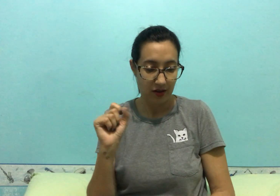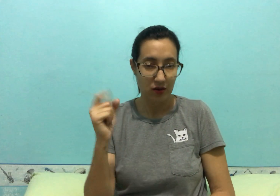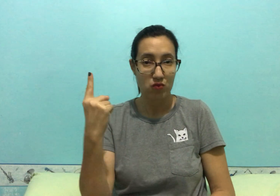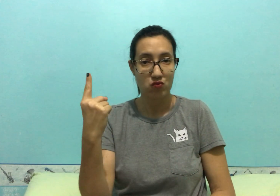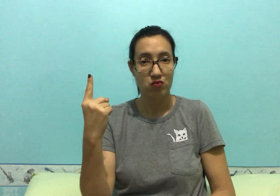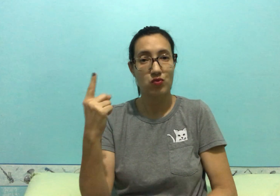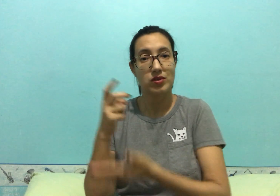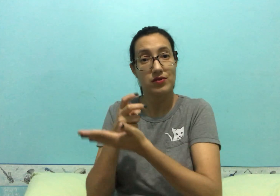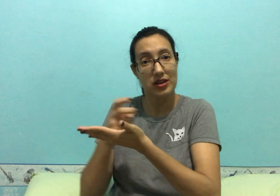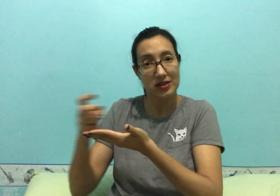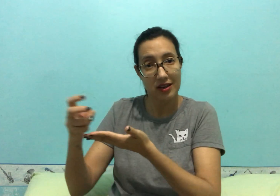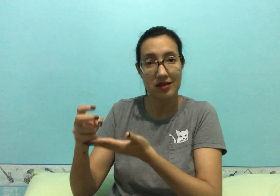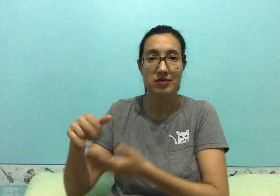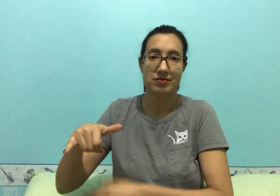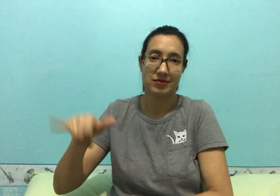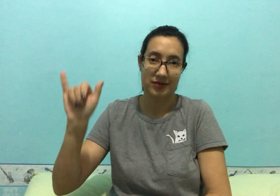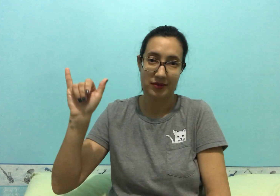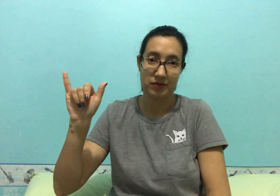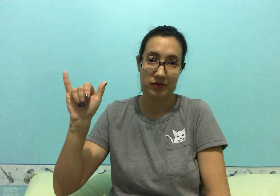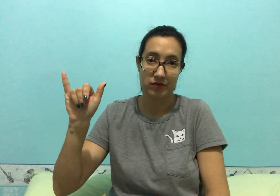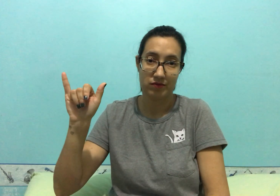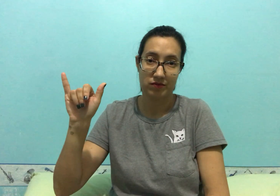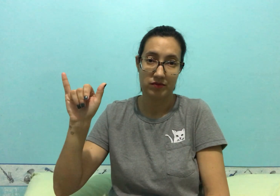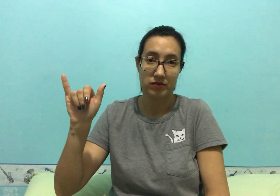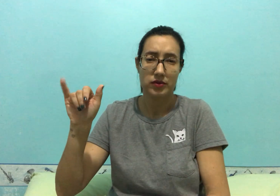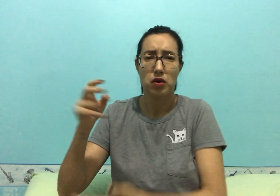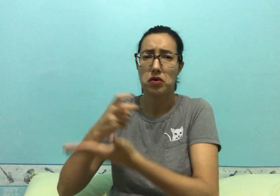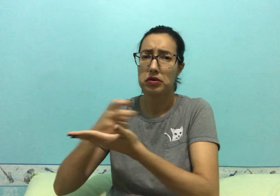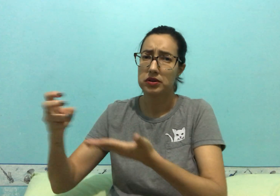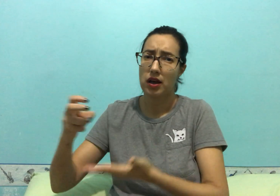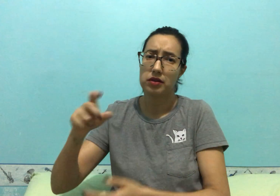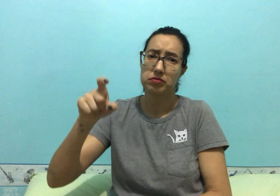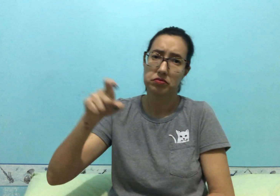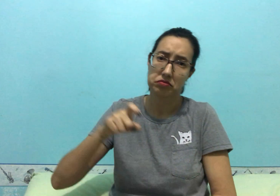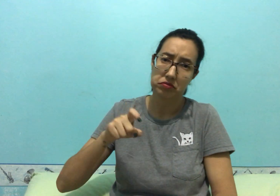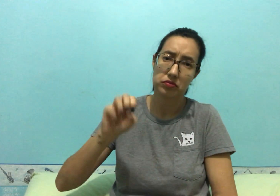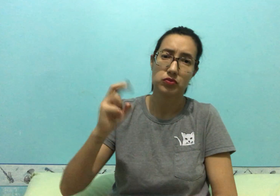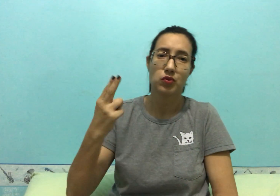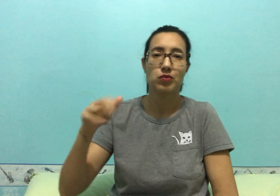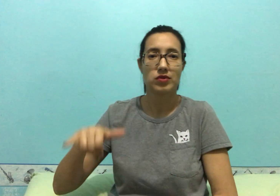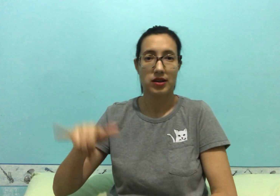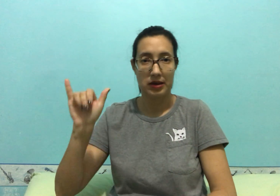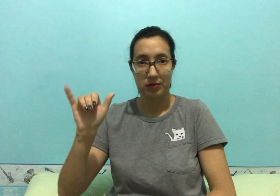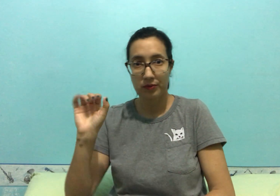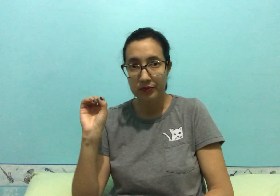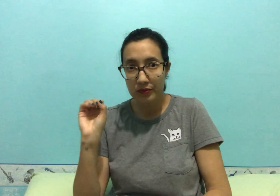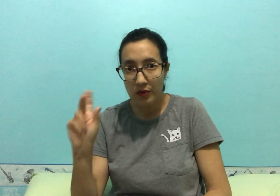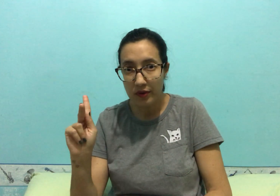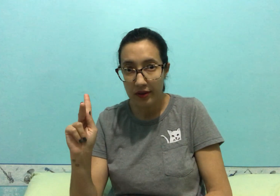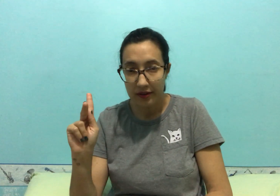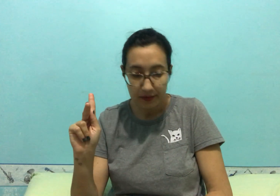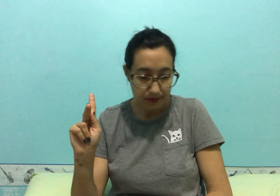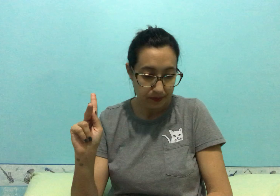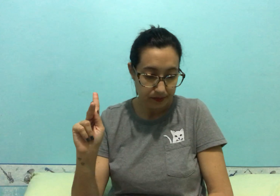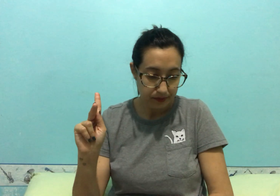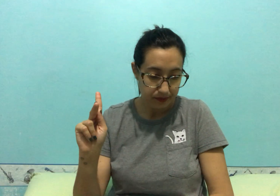y. Então aqui sai x ou y, ok? Do mesmo jeito aqui, nós temos